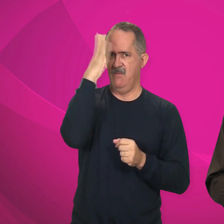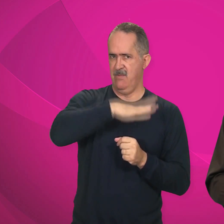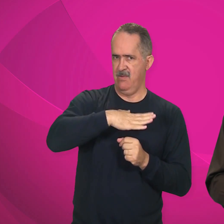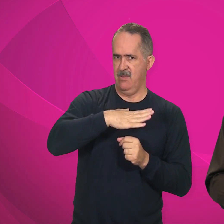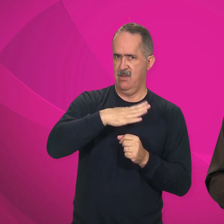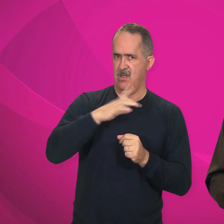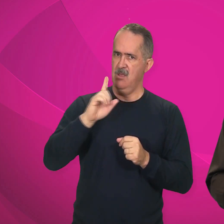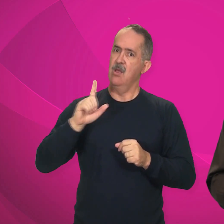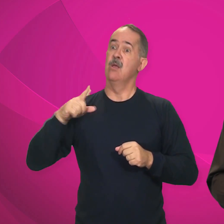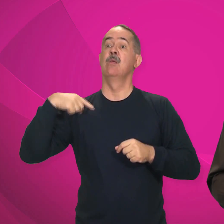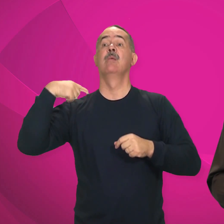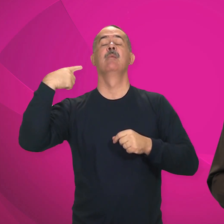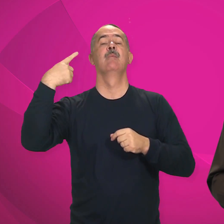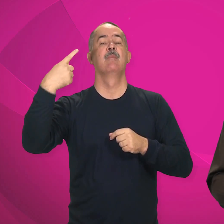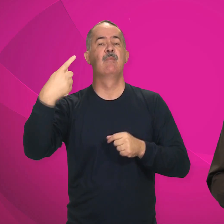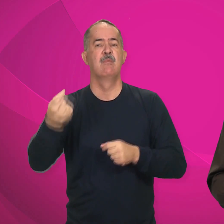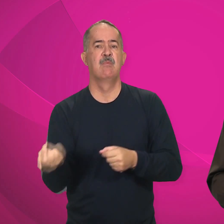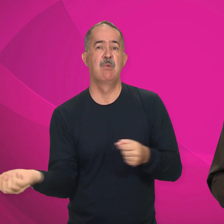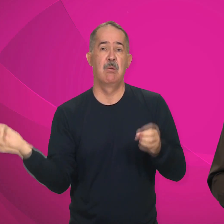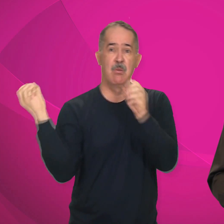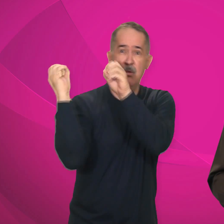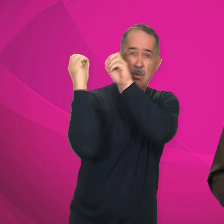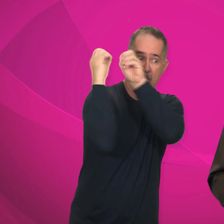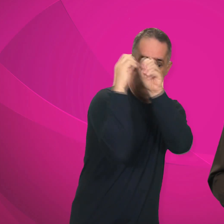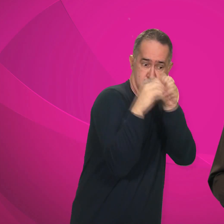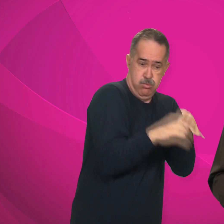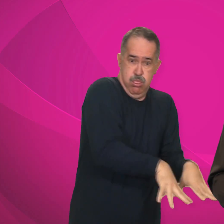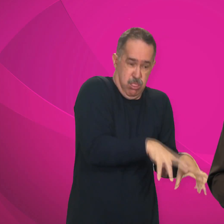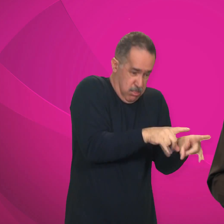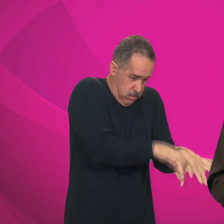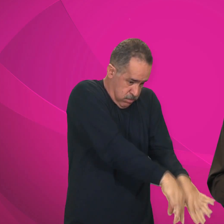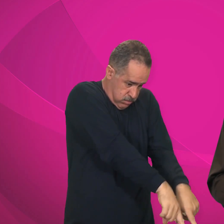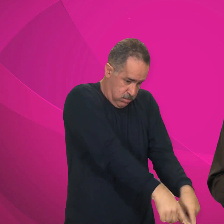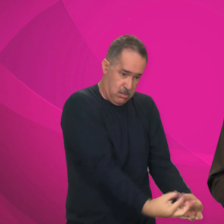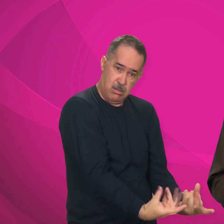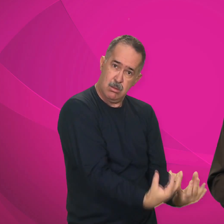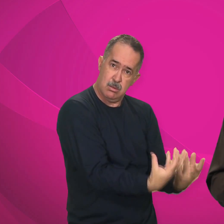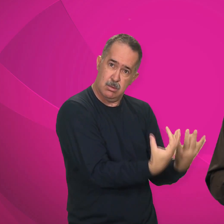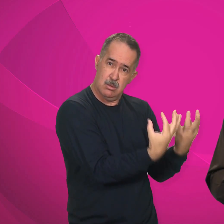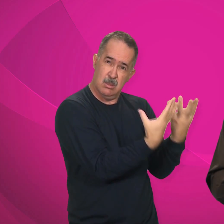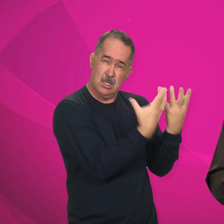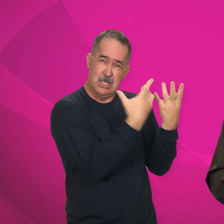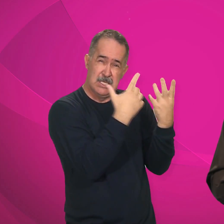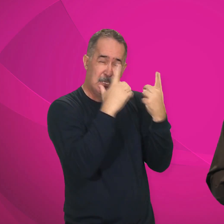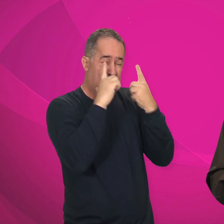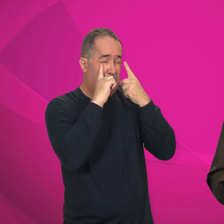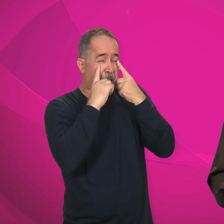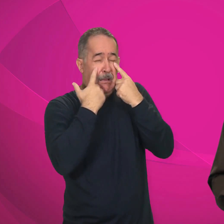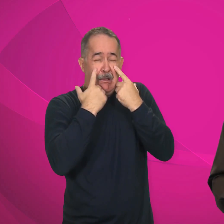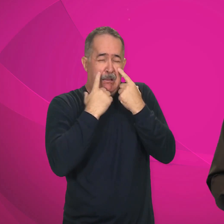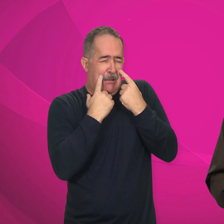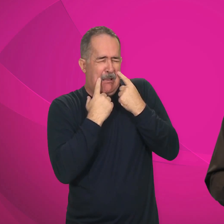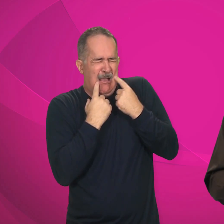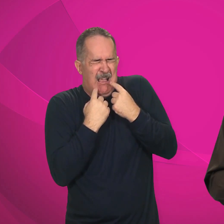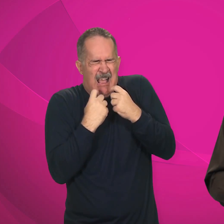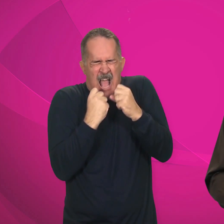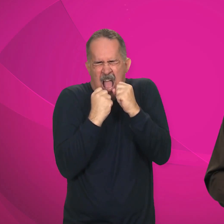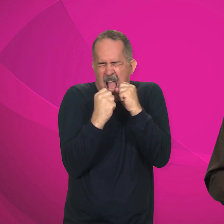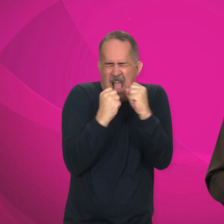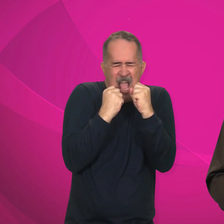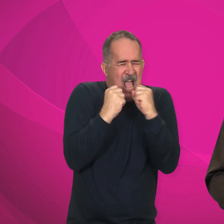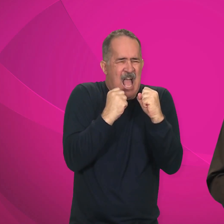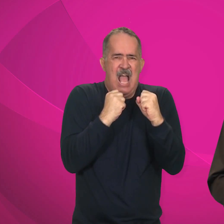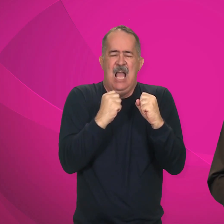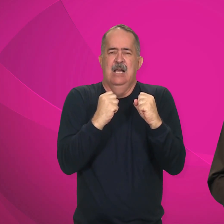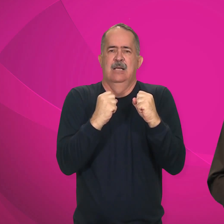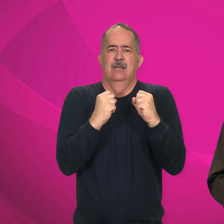mal. E depois lançarão na fornalha de fogo. Ali haverá choro e